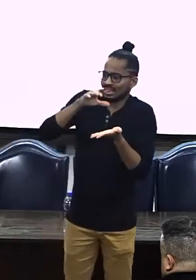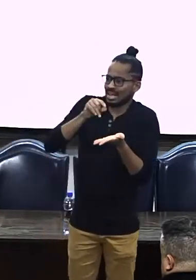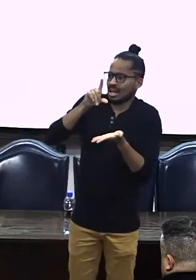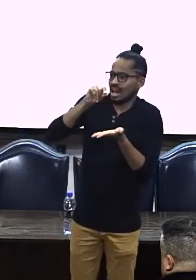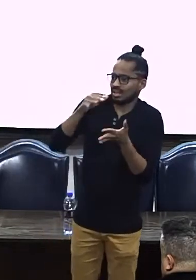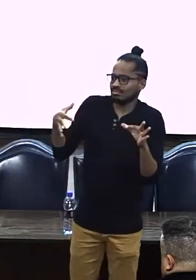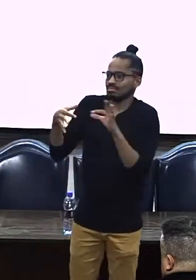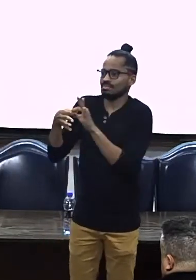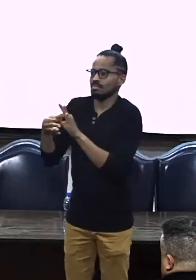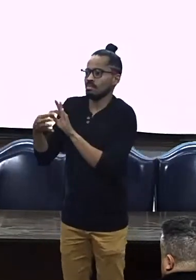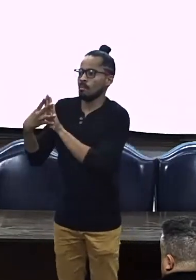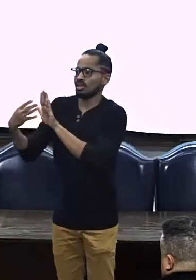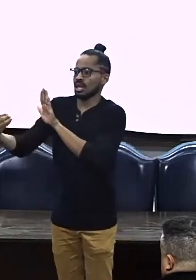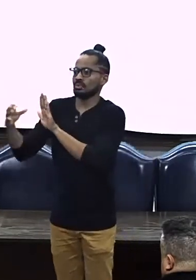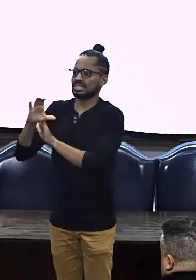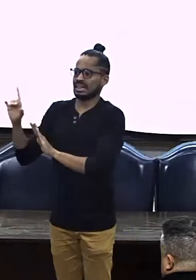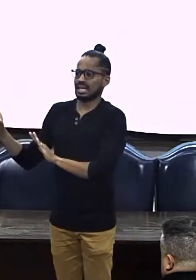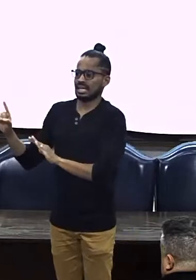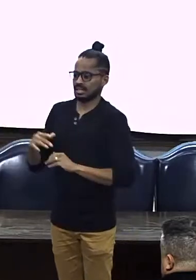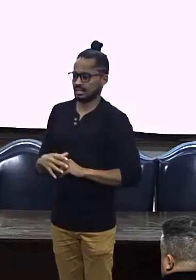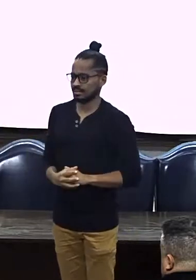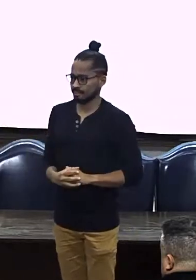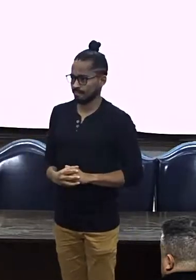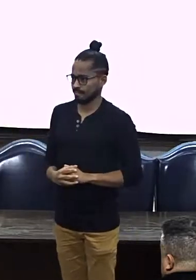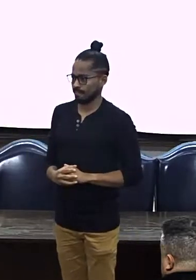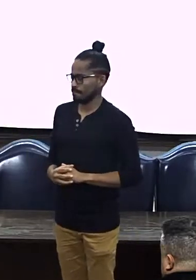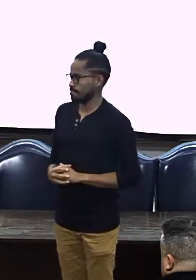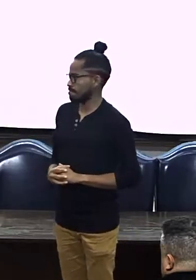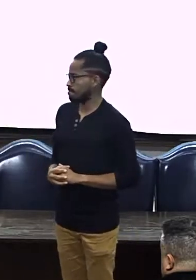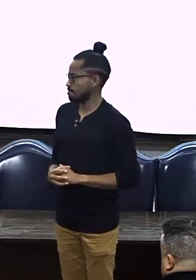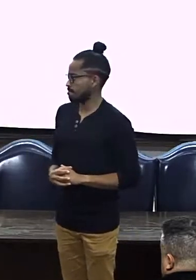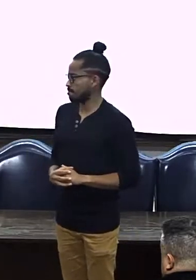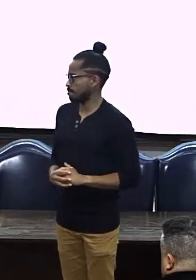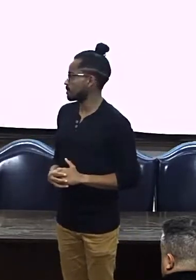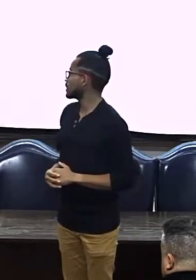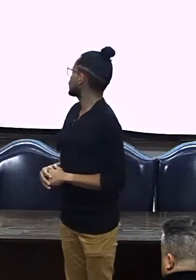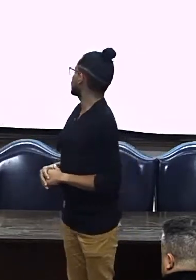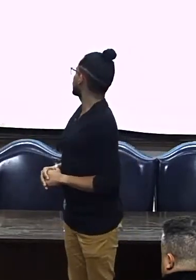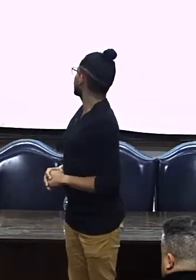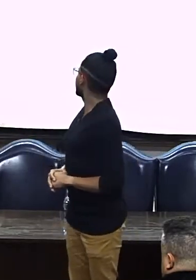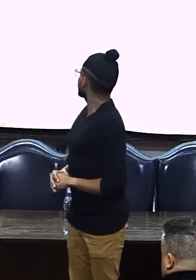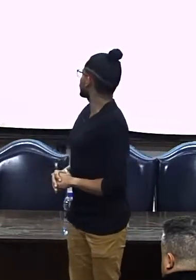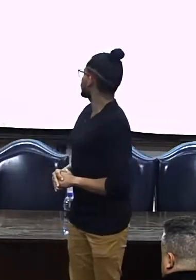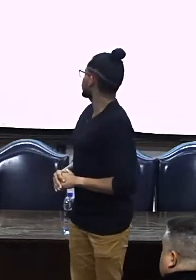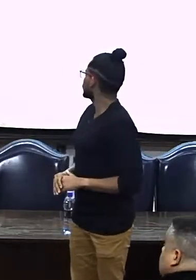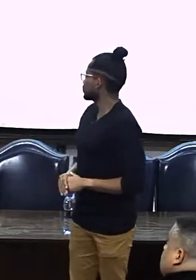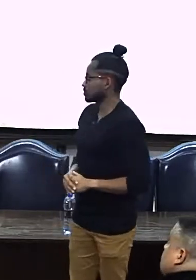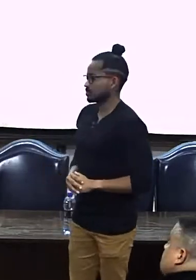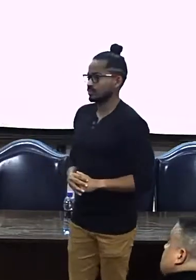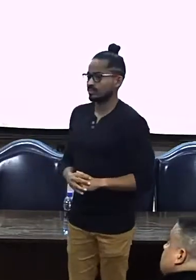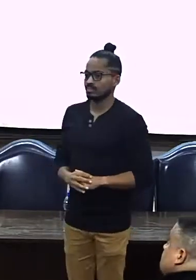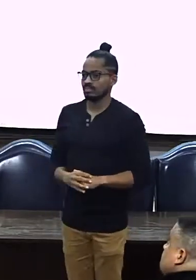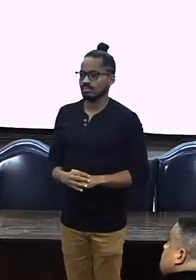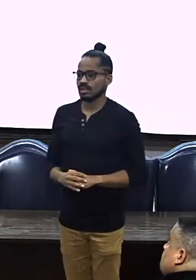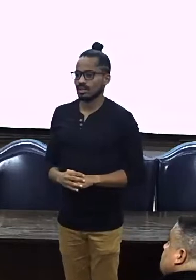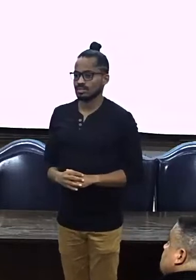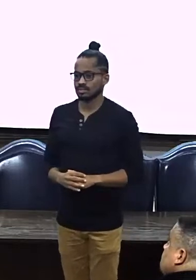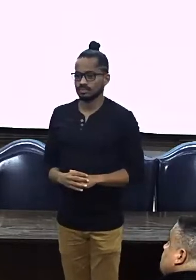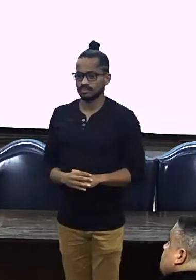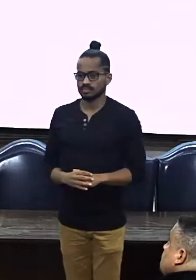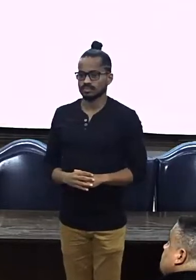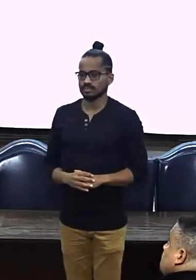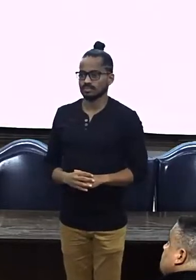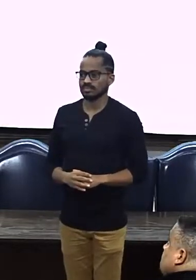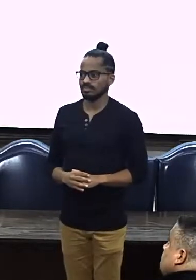Então, hoje ela vai falar para vocês sobre os dados que ela tem obtido, para depois, então,